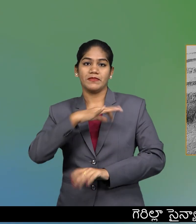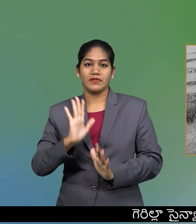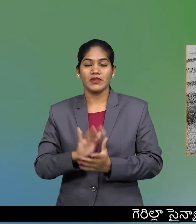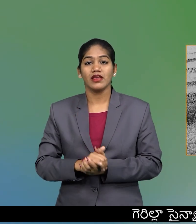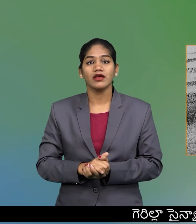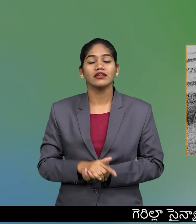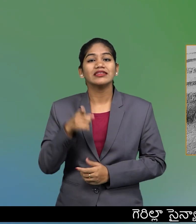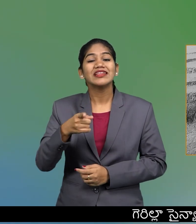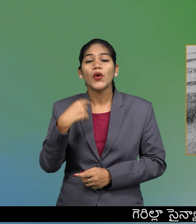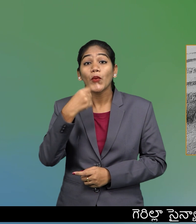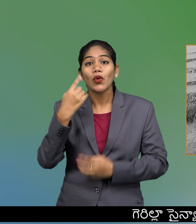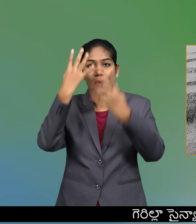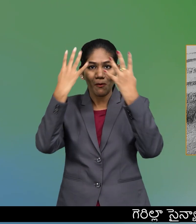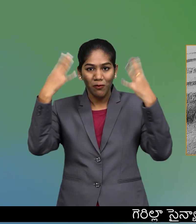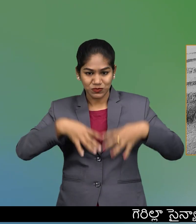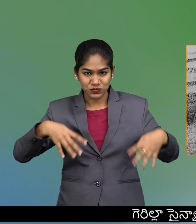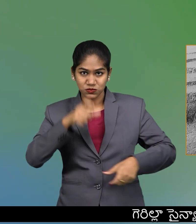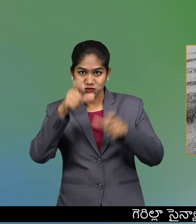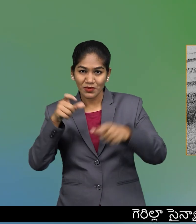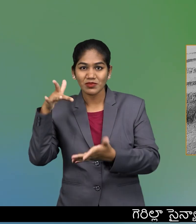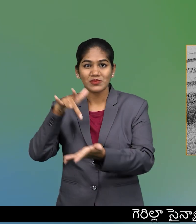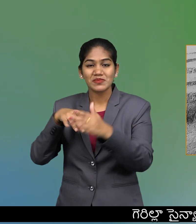గెరిల్లా సైన్యాన్ని ఏర్పాటు చేశారు.